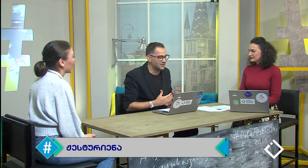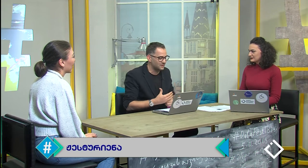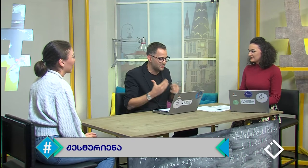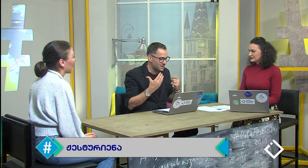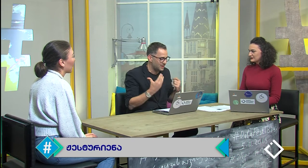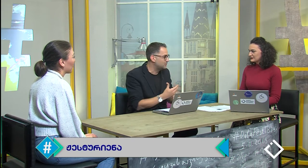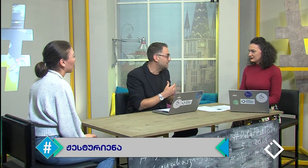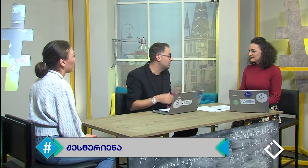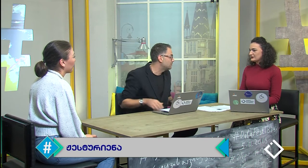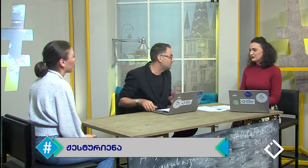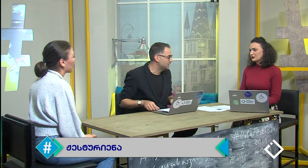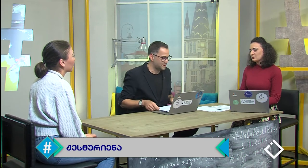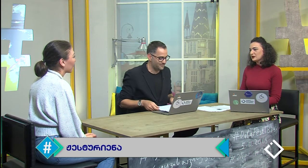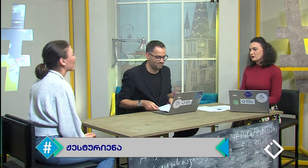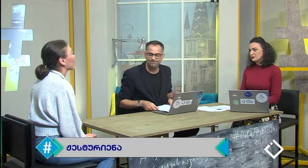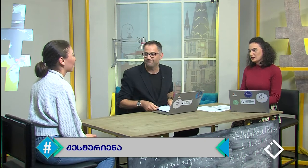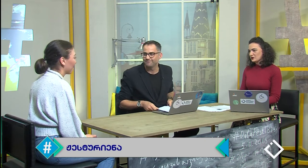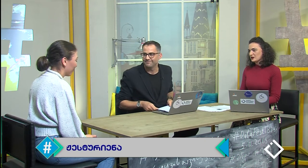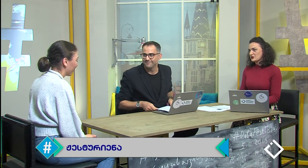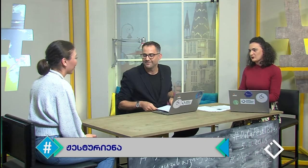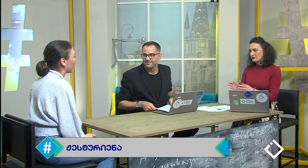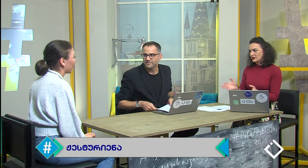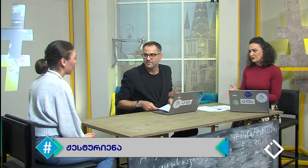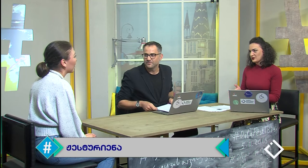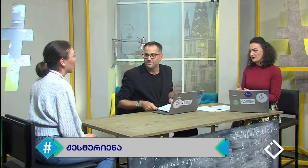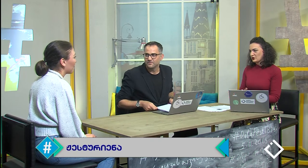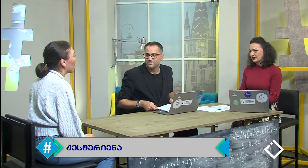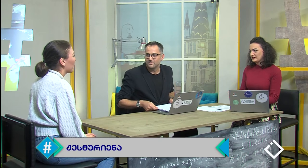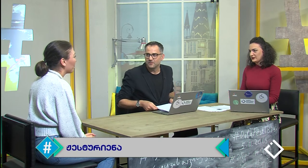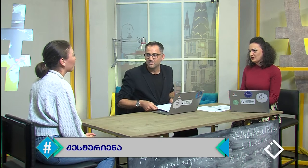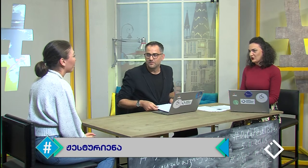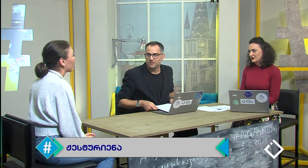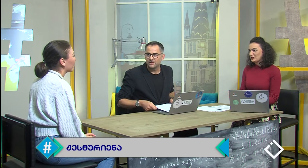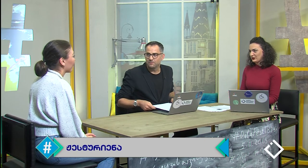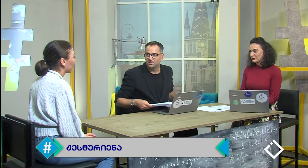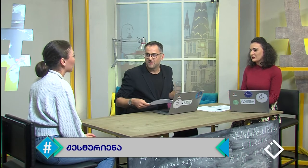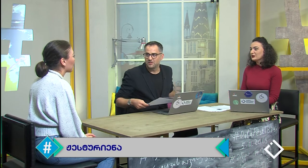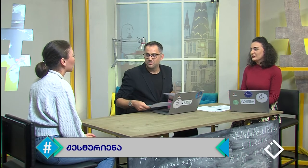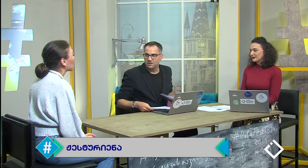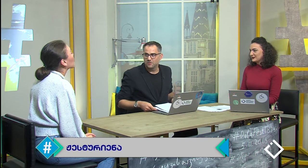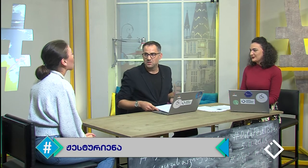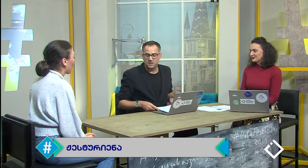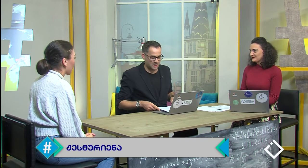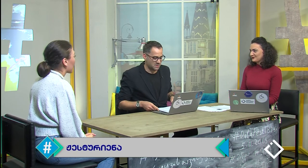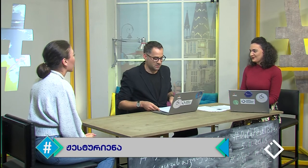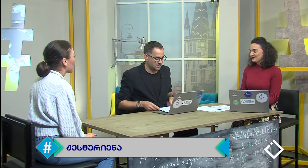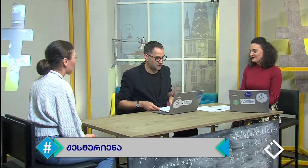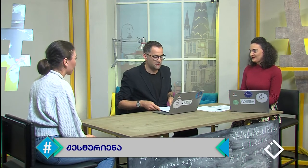ჩვენთაგანს ერთმანეთთან კომუნიკაცია. თავისუფალ სივრცეს, რომელიც ფარგლებშიც მოხერხდა ამ სკოლის. მოკლედ, ჩემი მომზადი სიუჟეტი, რომელსაც ახლა მაყურებელს ჩვენ